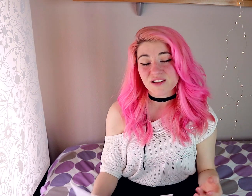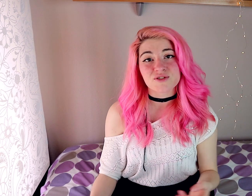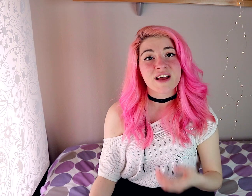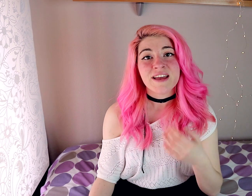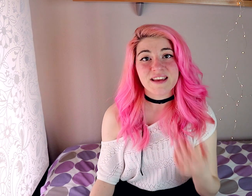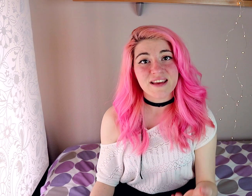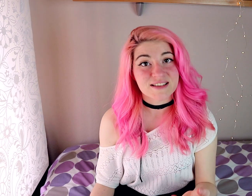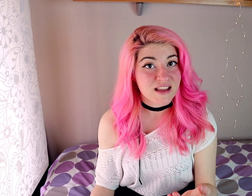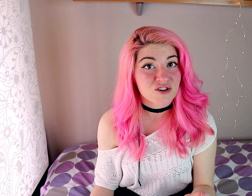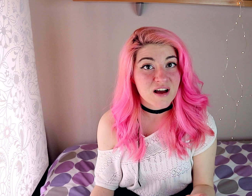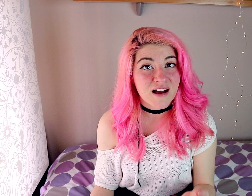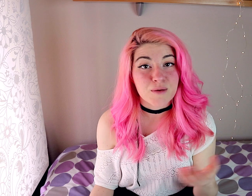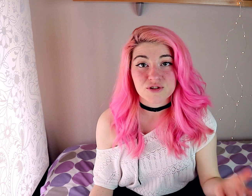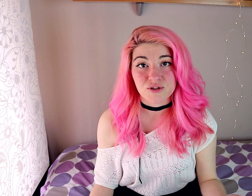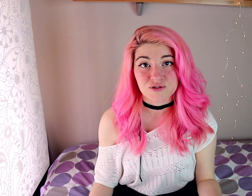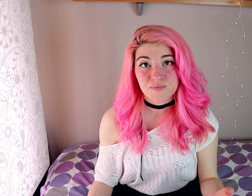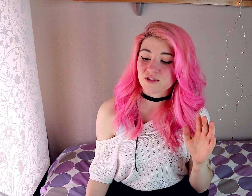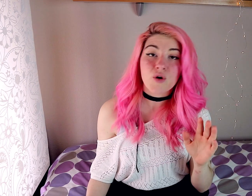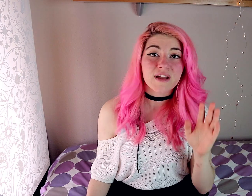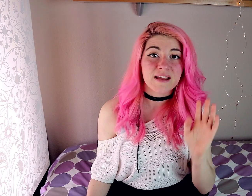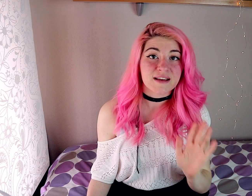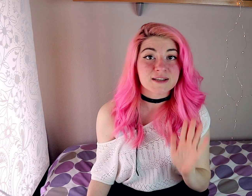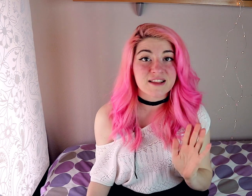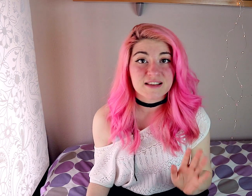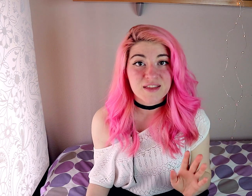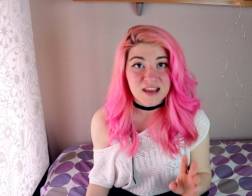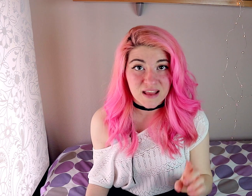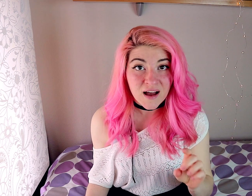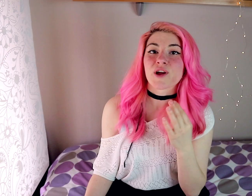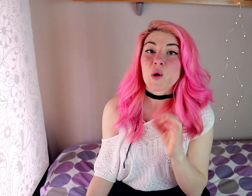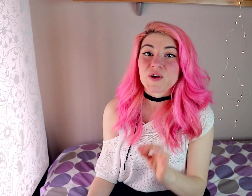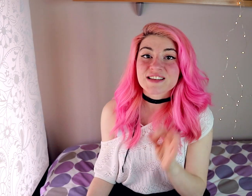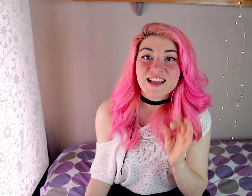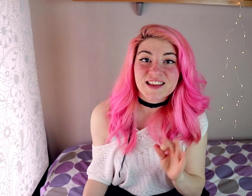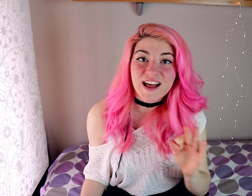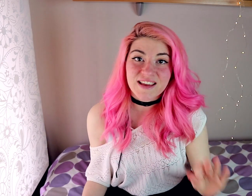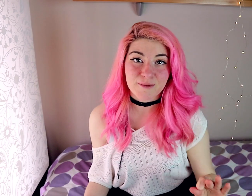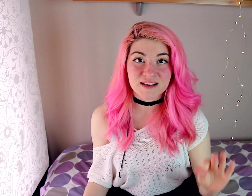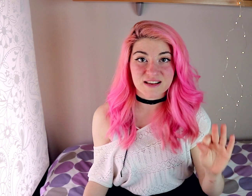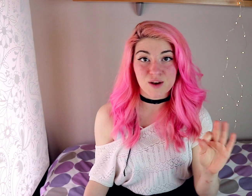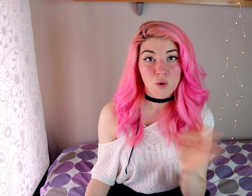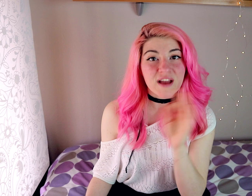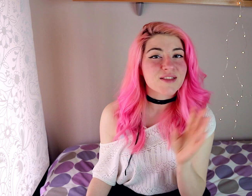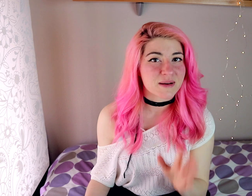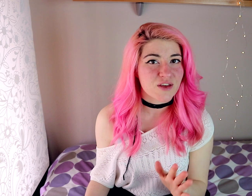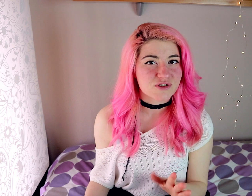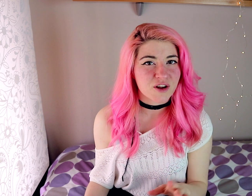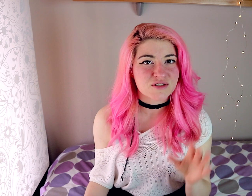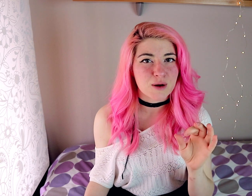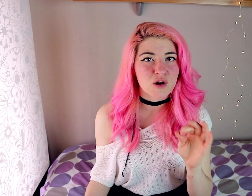signos y enseñarosla a vosotros. Os digo que es bastante sencillita, porque como es lenta y demás y no hay demasiados signos, salvo a